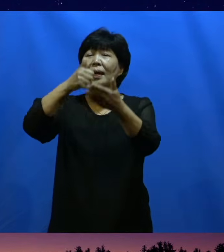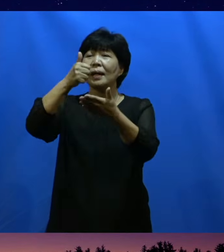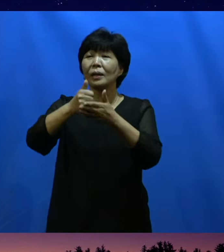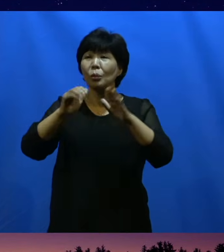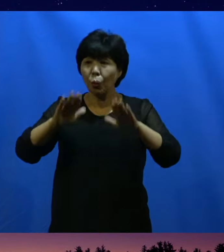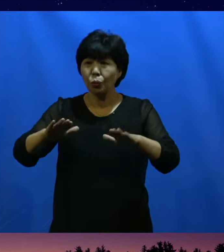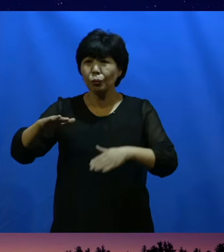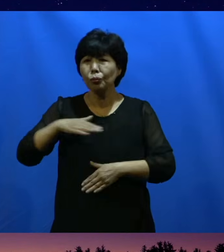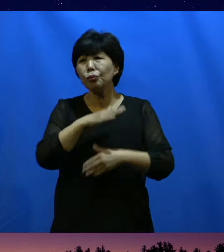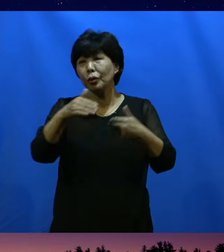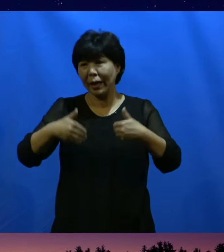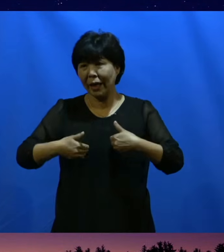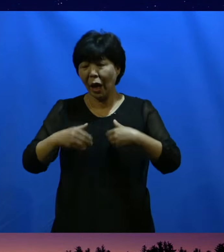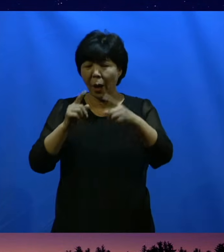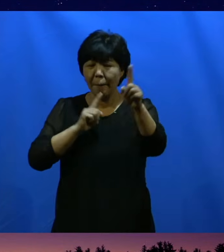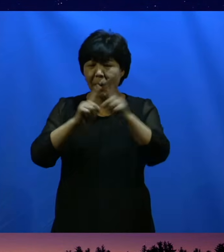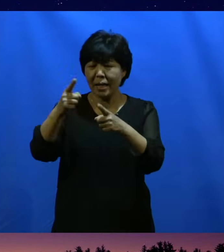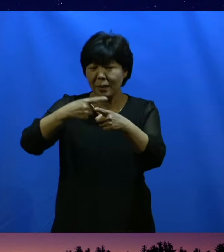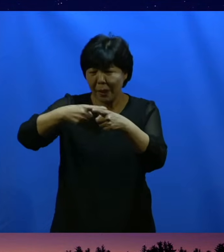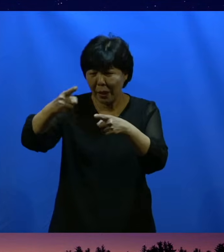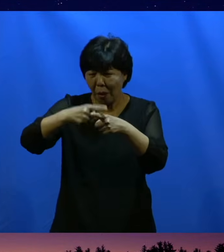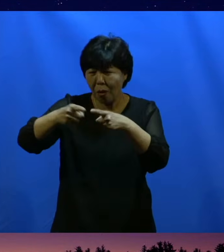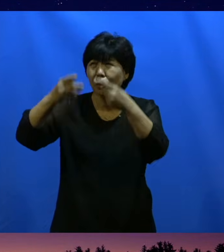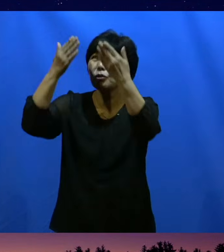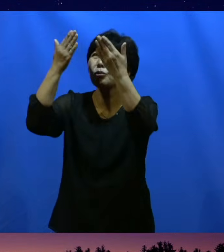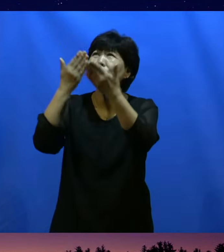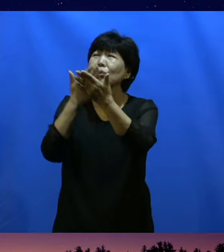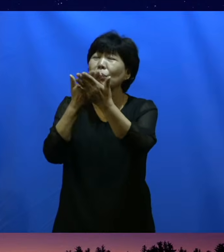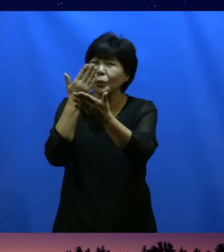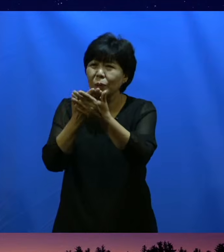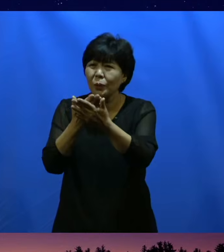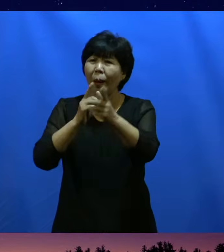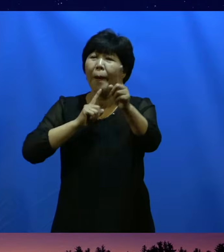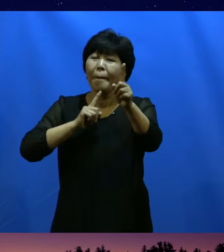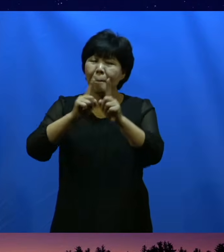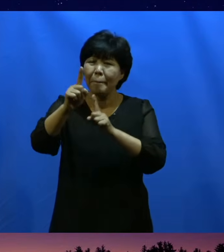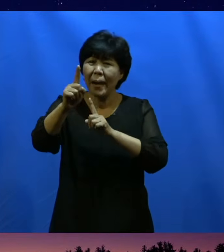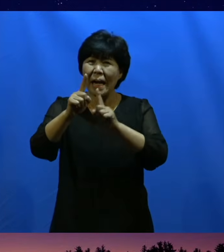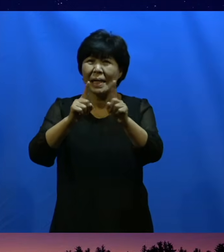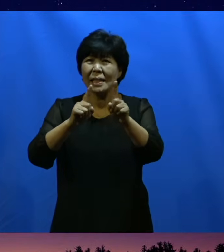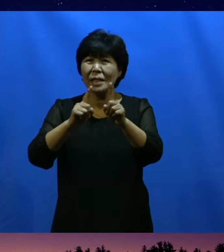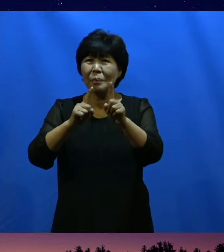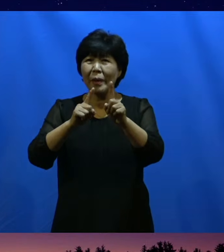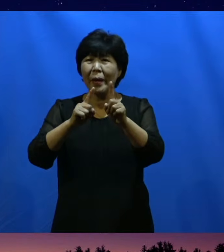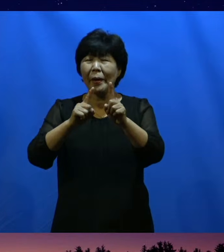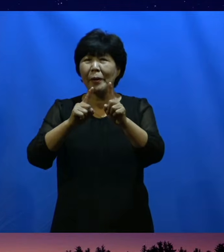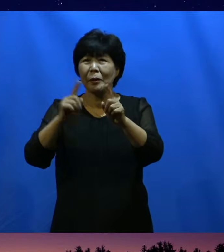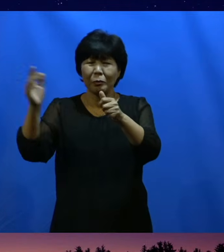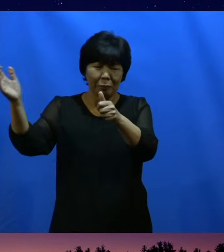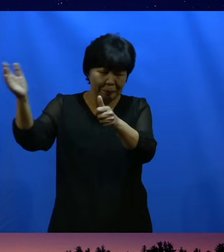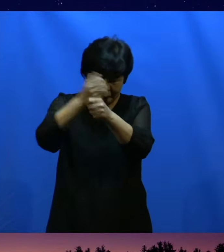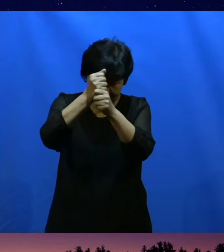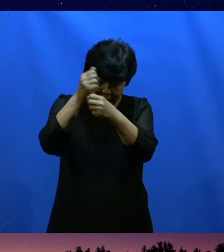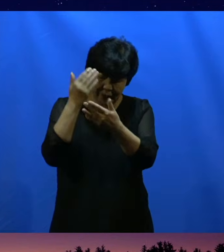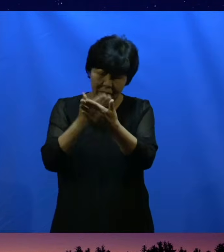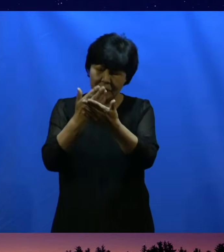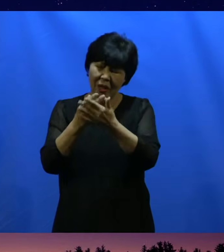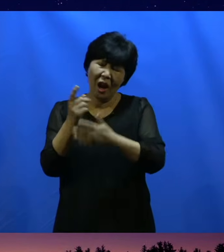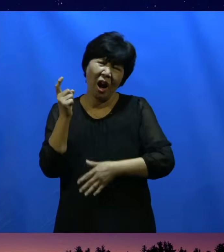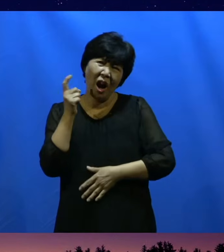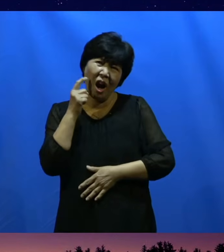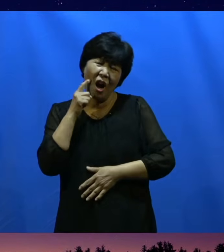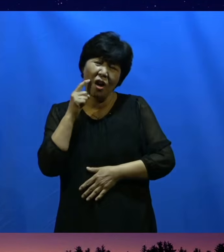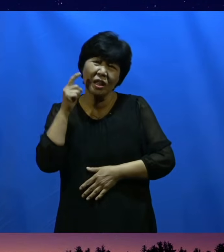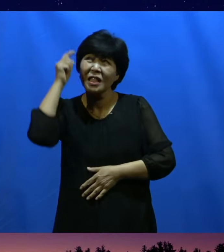허락하여 주시옵소서. 성령의 검을 주시옵소서. 말씀에 사로잡히게 하여 주시옵소서. 거짓의